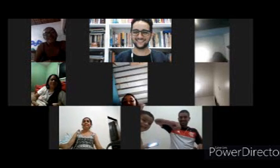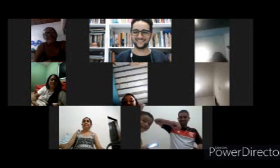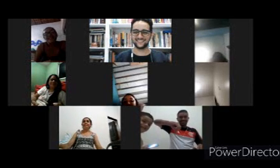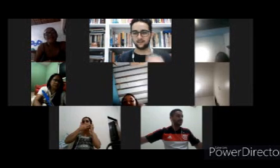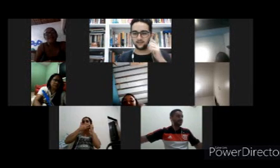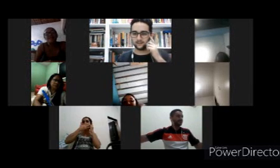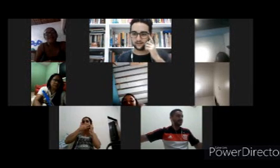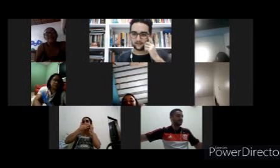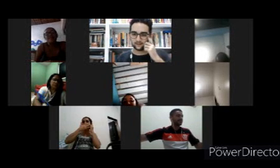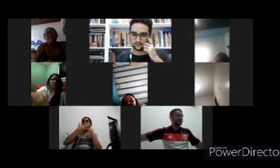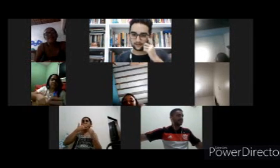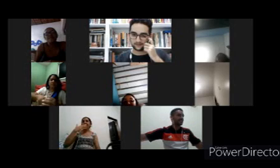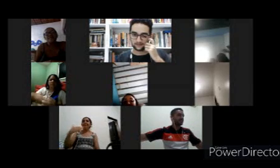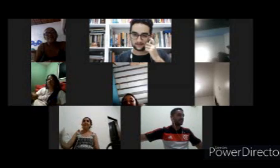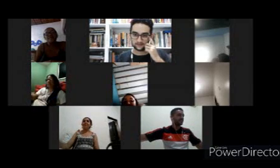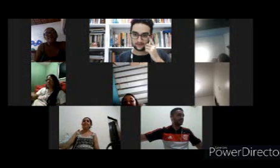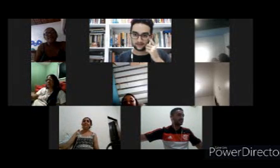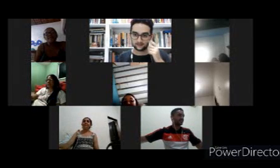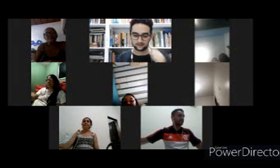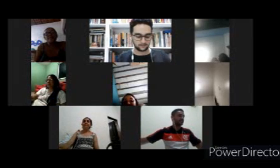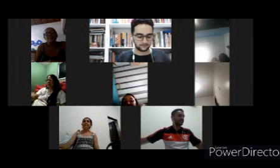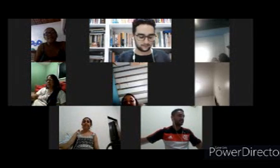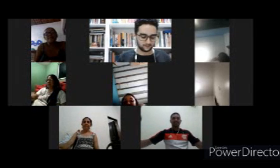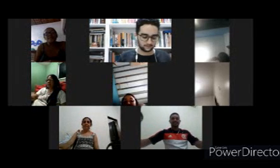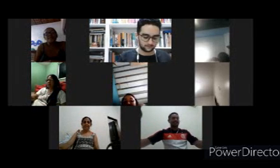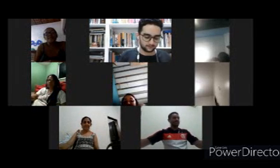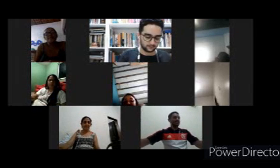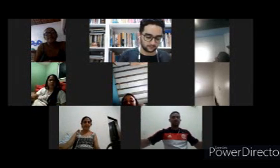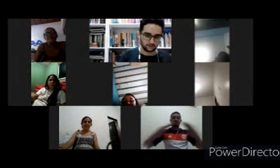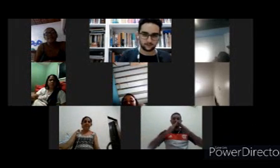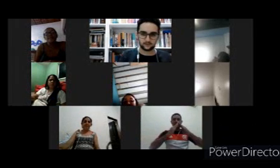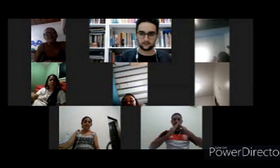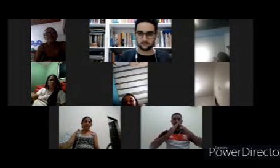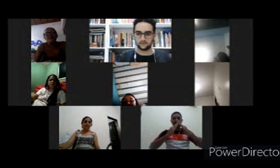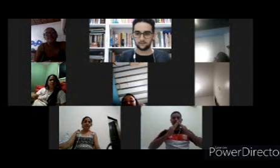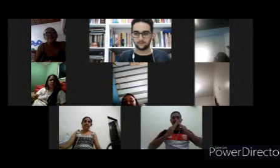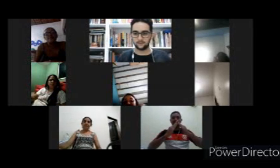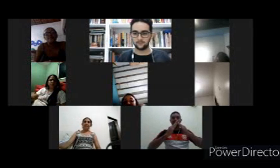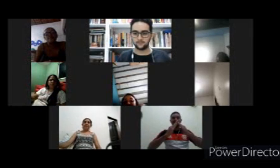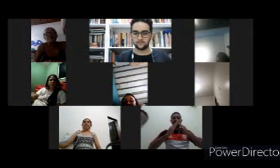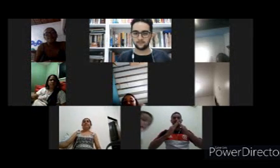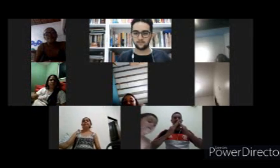9. Cadê, meu Deus? Me perdi. 14/9. Eu moro